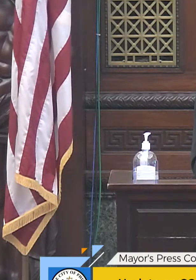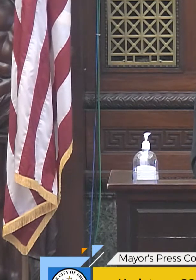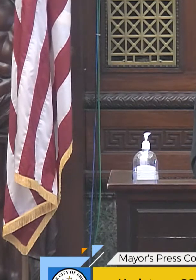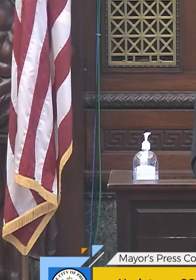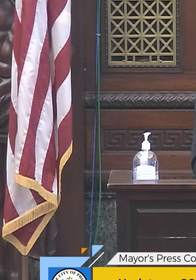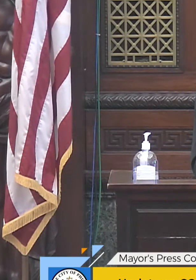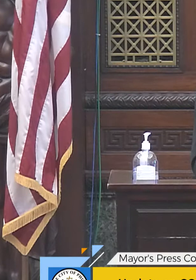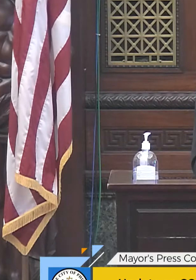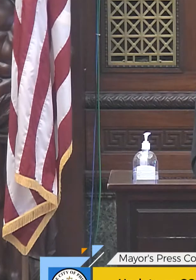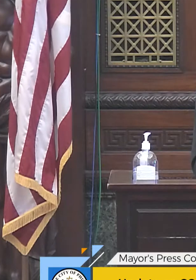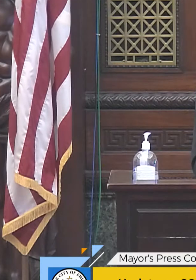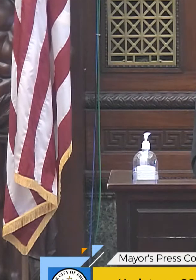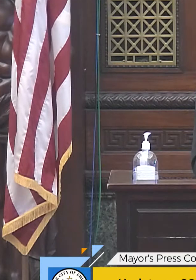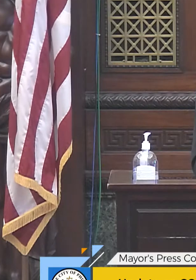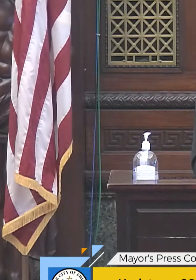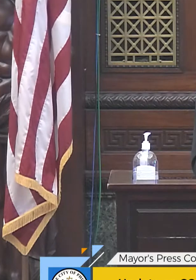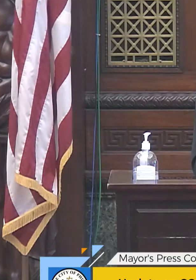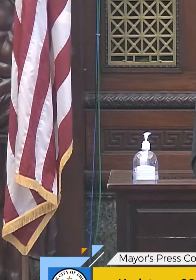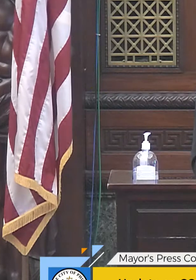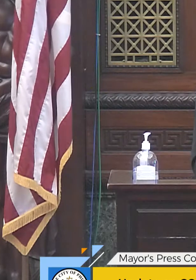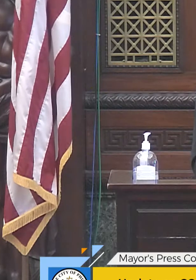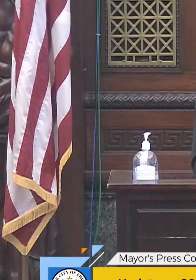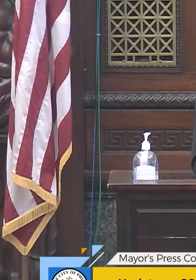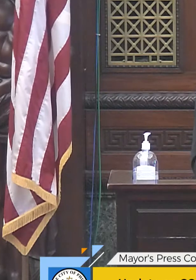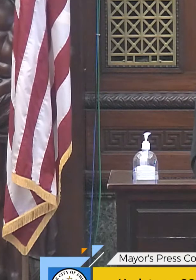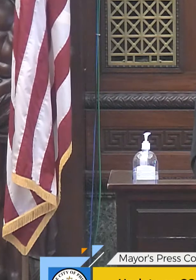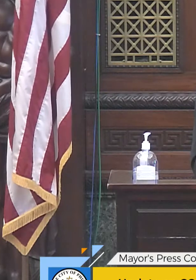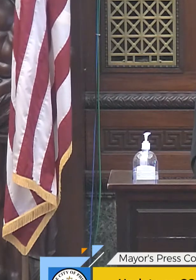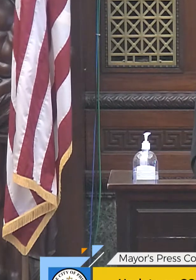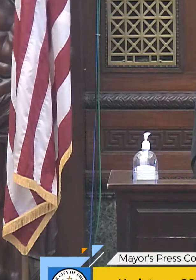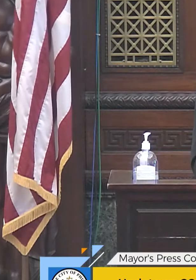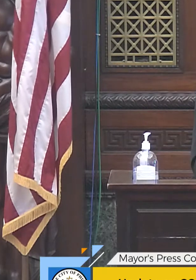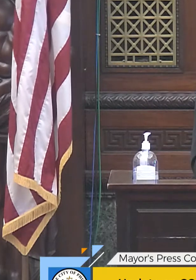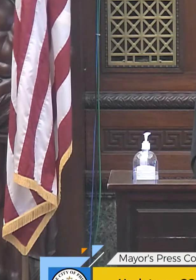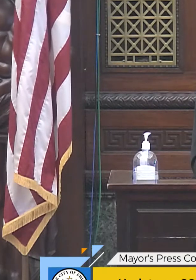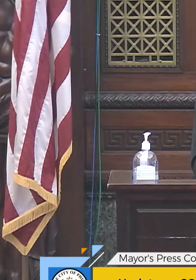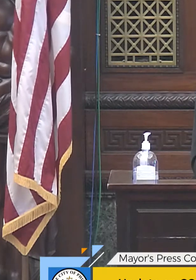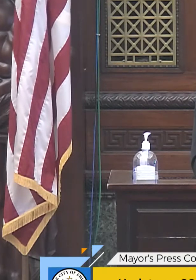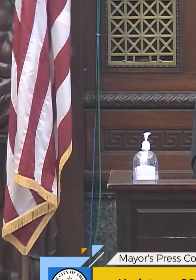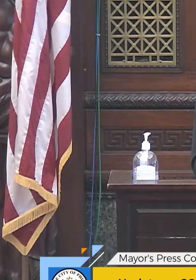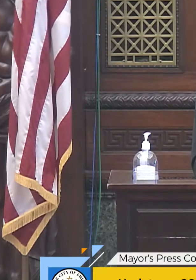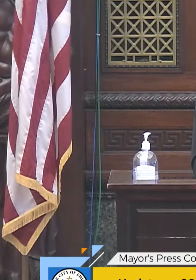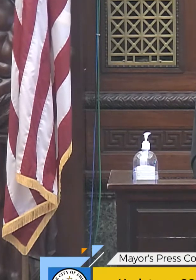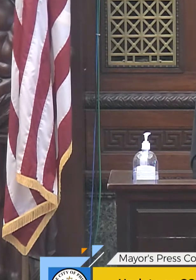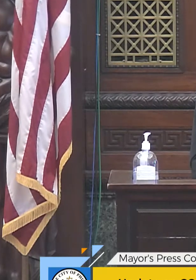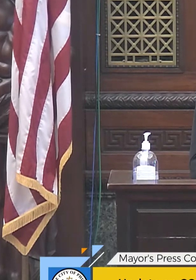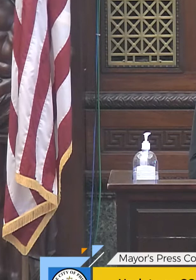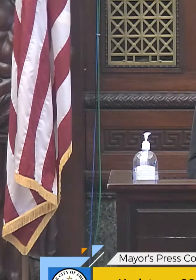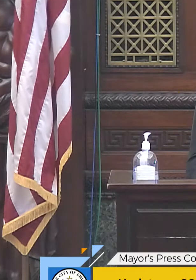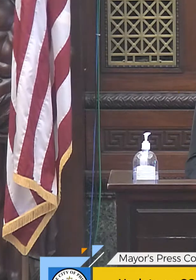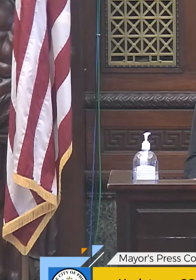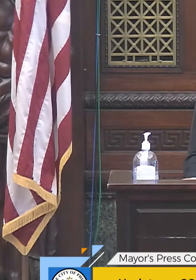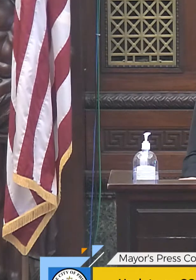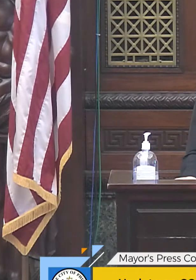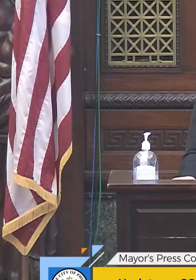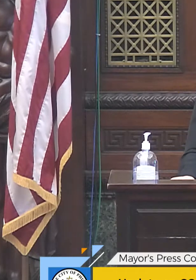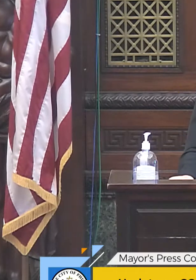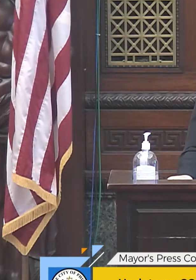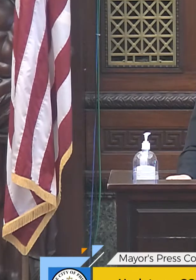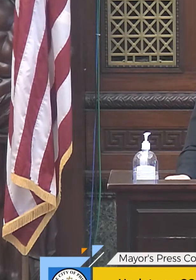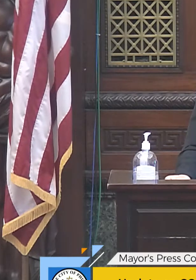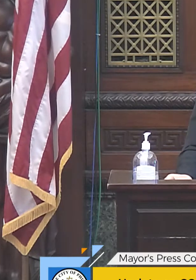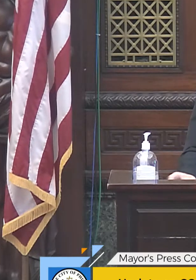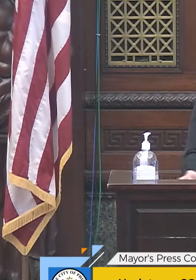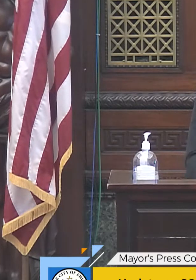tendrán sus salidas limitadas fuera de su celda. Los reclusos solo podrán salir de sus celdas para bañarse y hacer llamadas